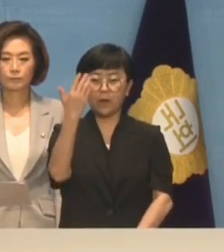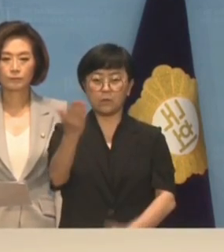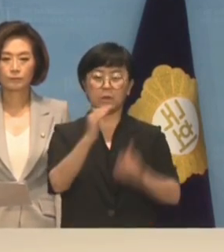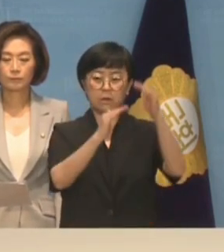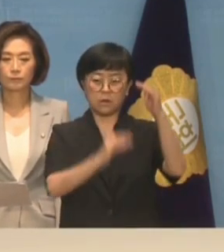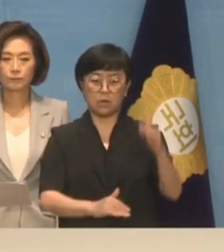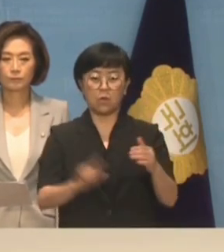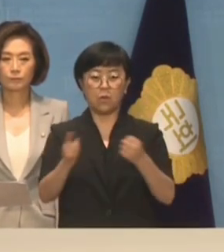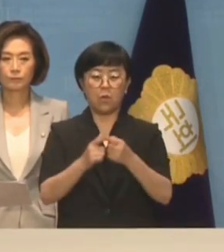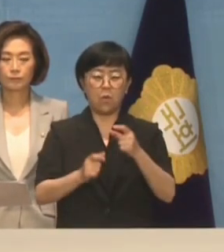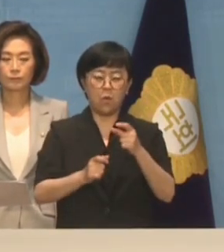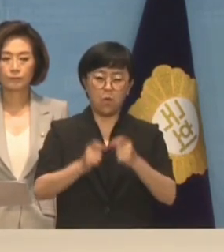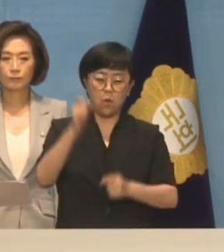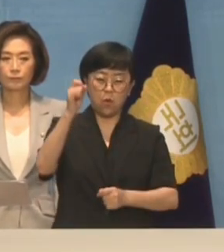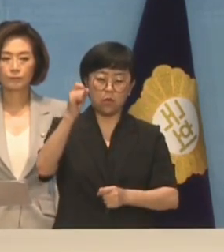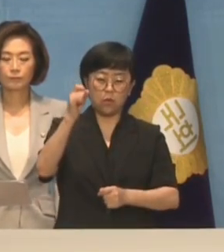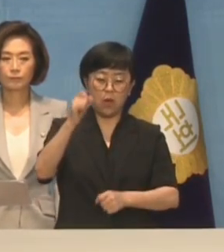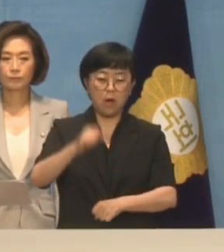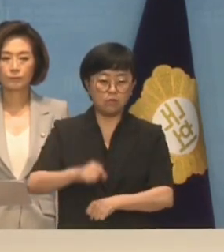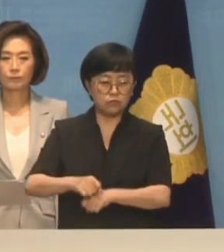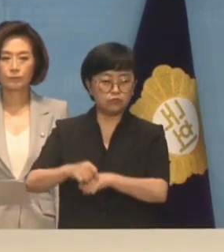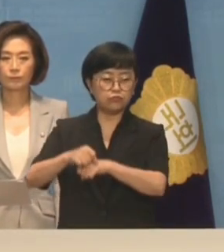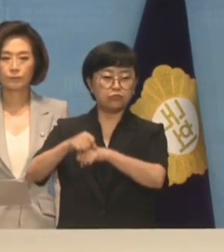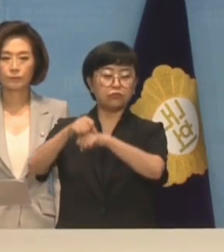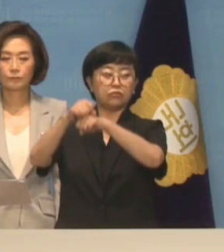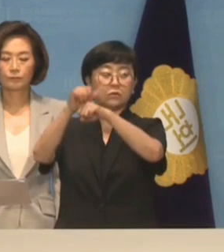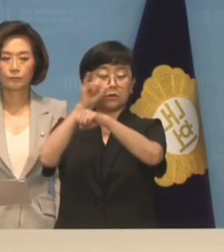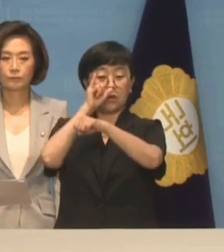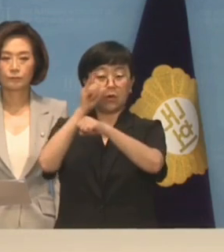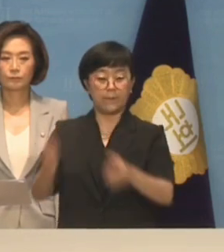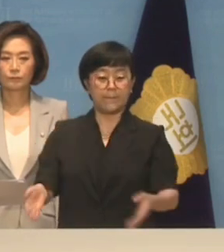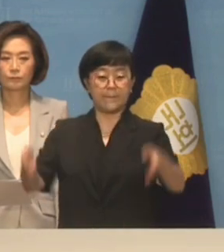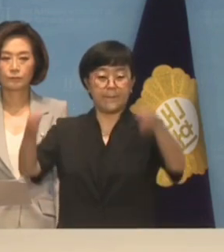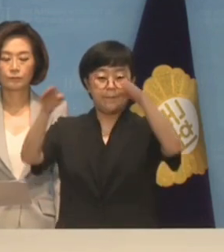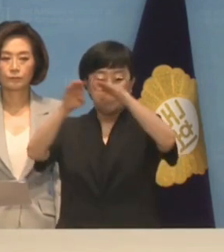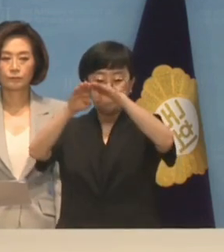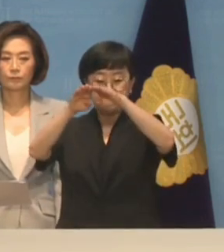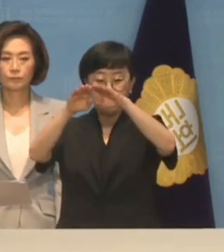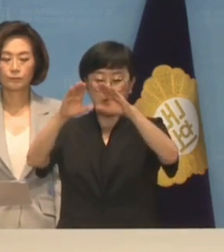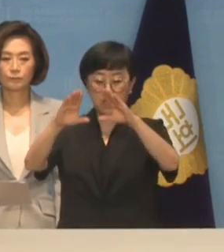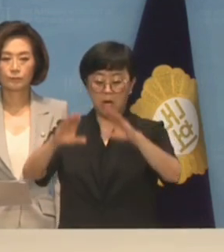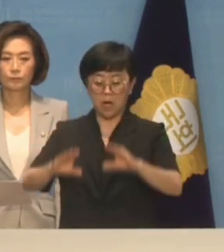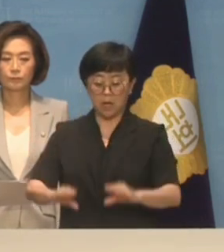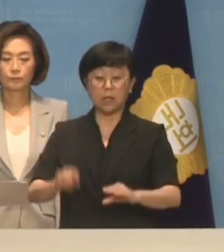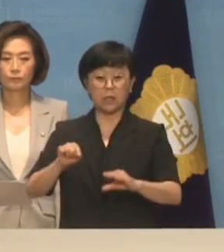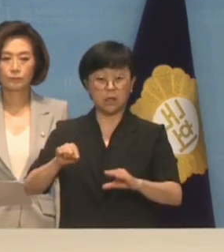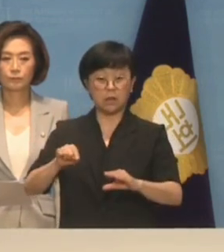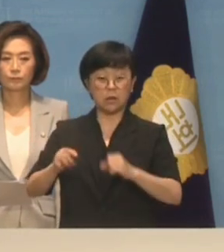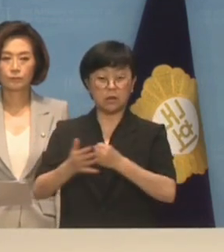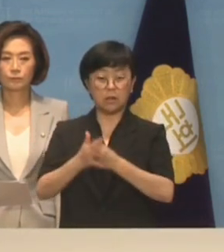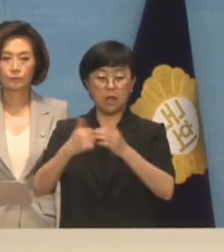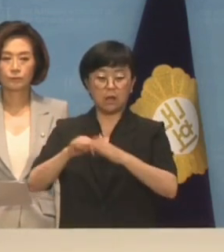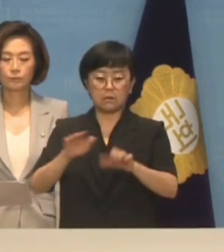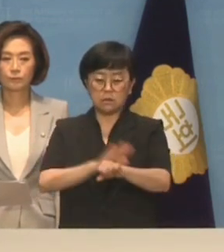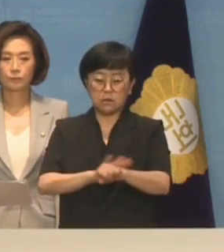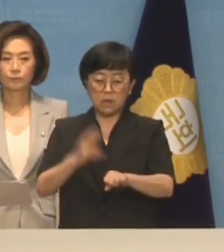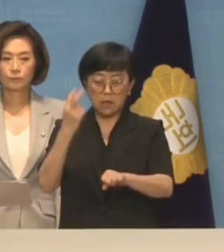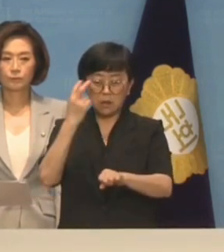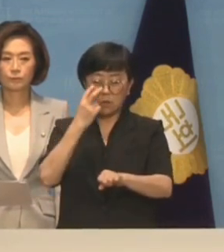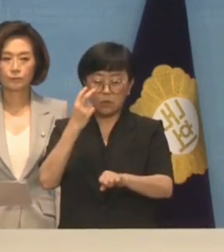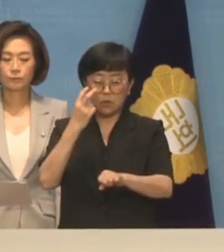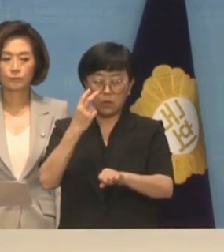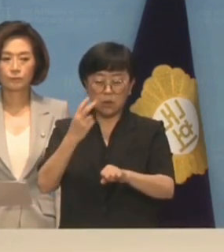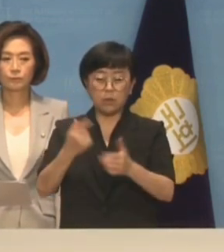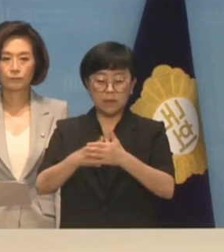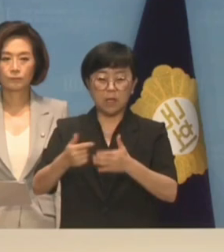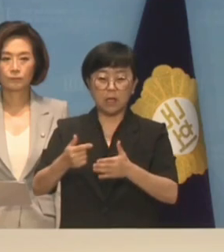질문에서도 이게 오랫동안 보관하면 핵종에 따라서 그 침전되는 정도가 다르고 그렇기 때문에 잘 교반해야 되는데